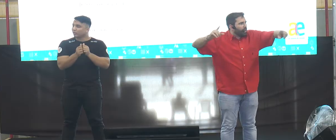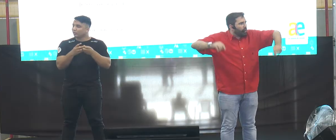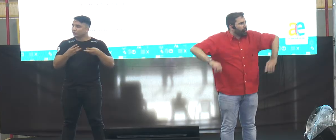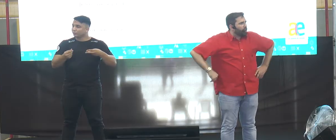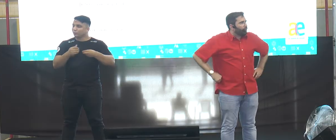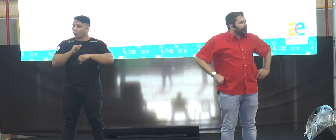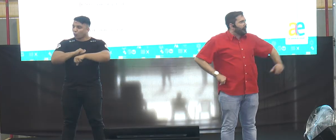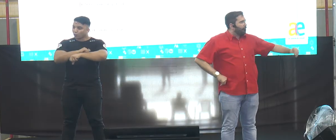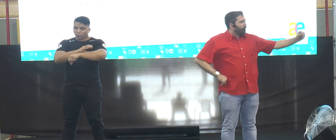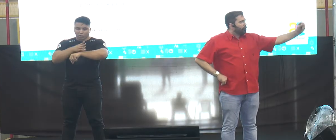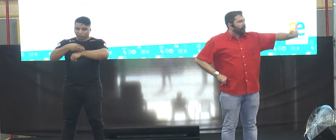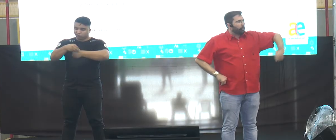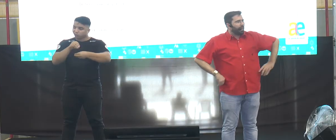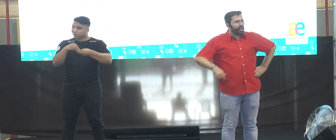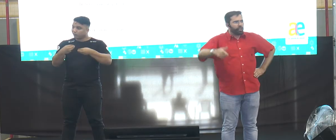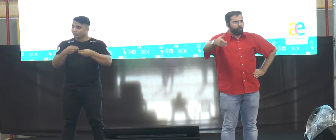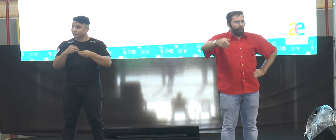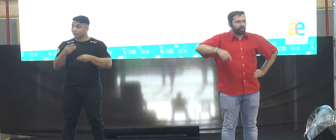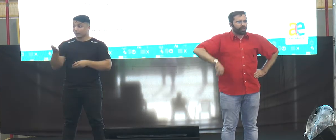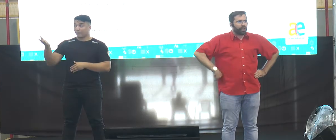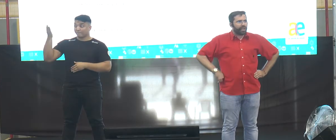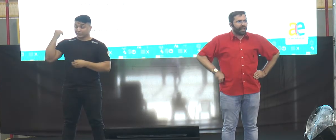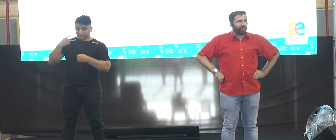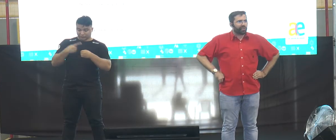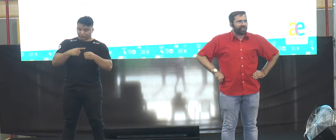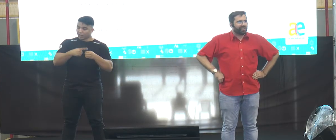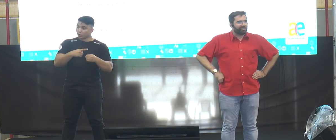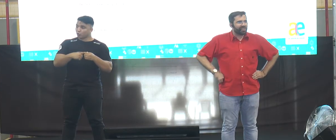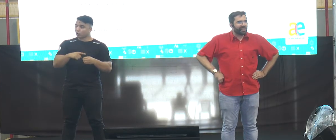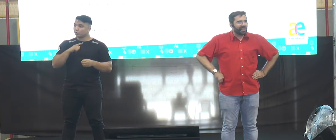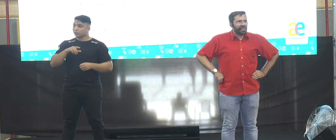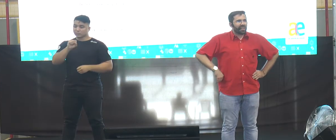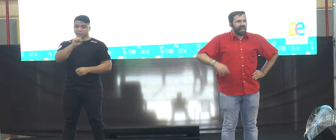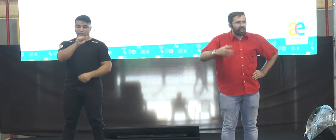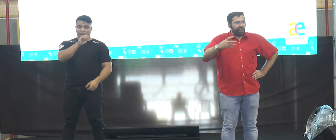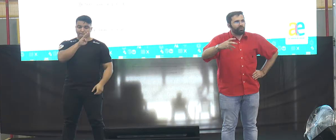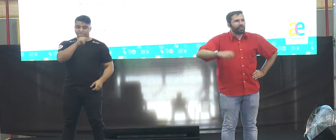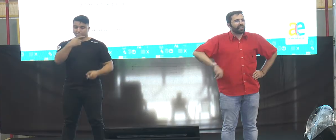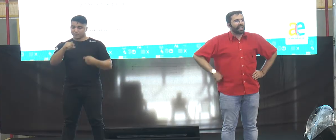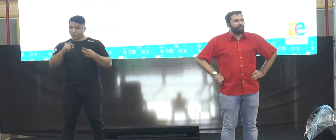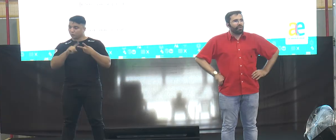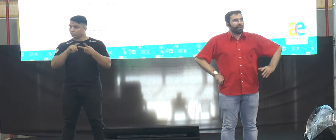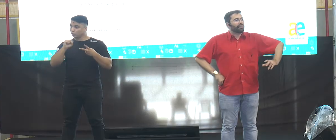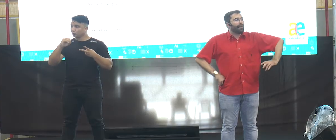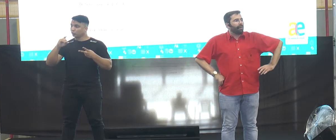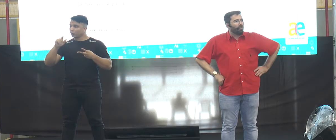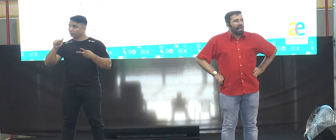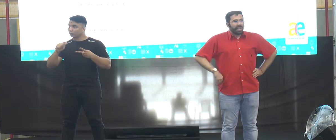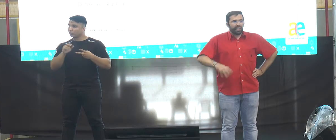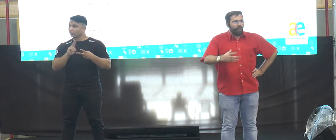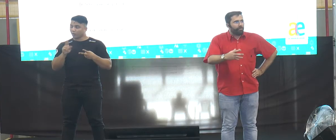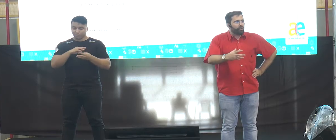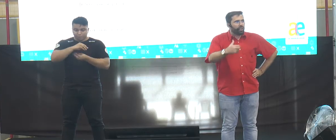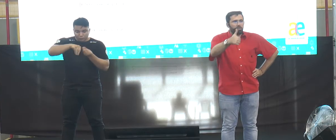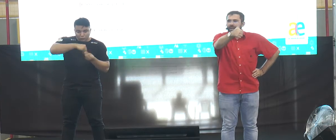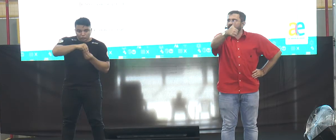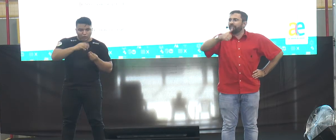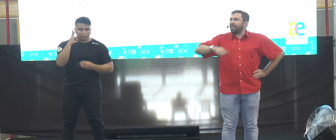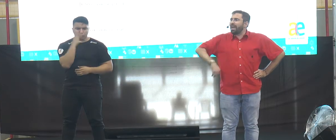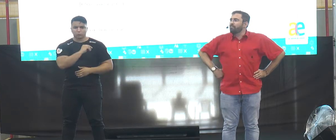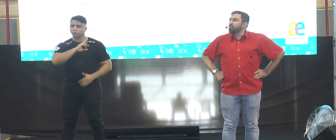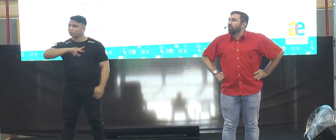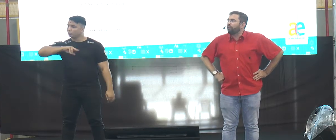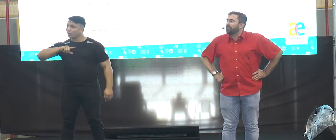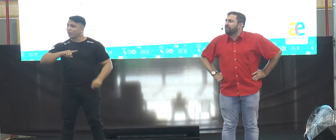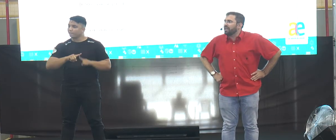no interior a gente faz sabão usando banha de porco e soda cáustica. Quem já viu esse sabão, que é um sabão que não é bonito, mas